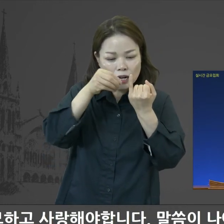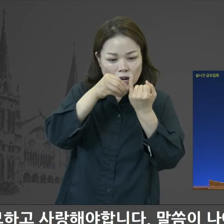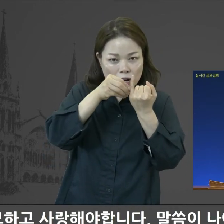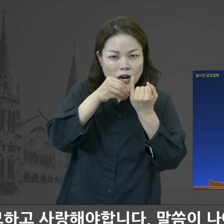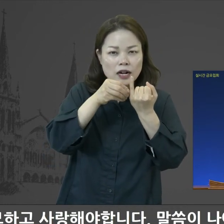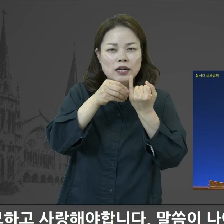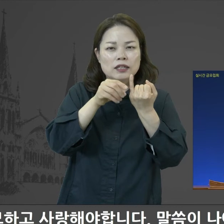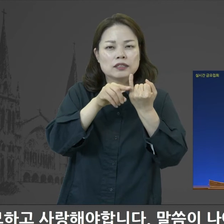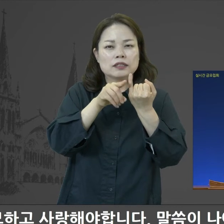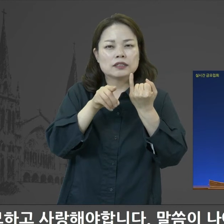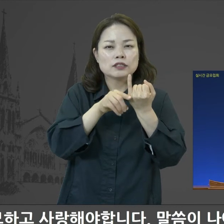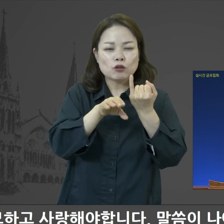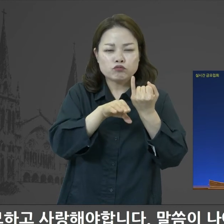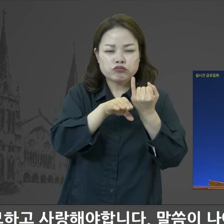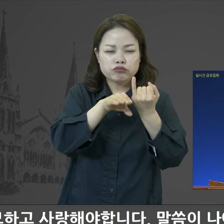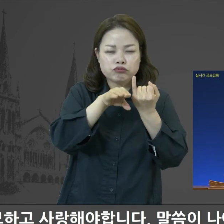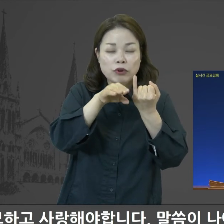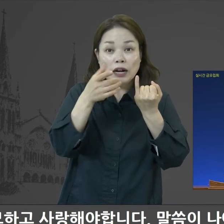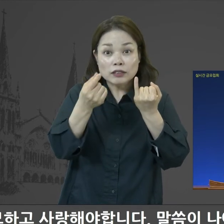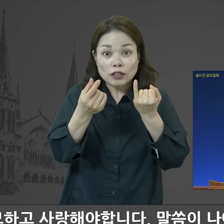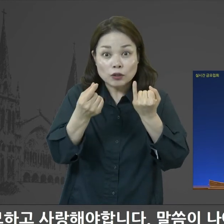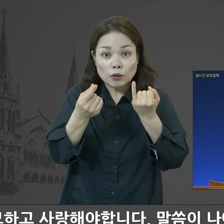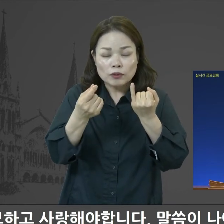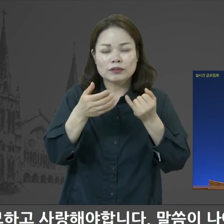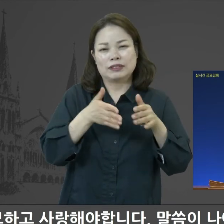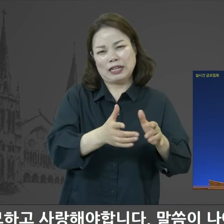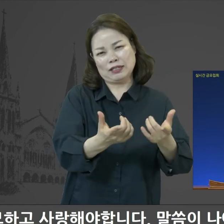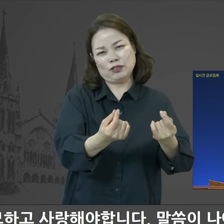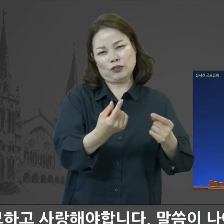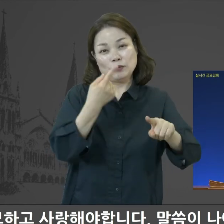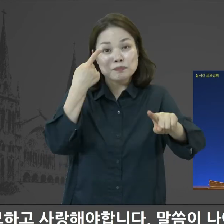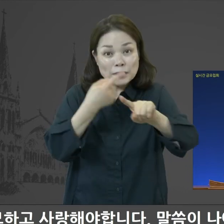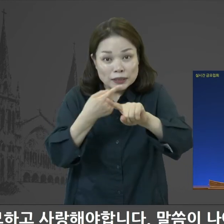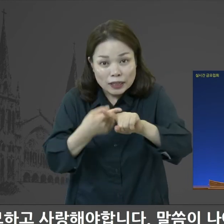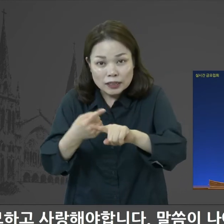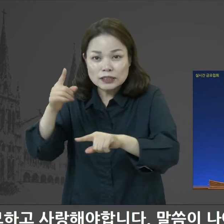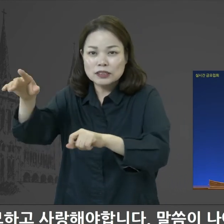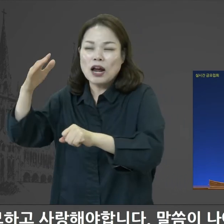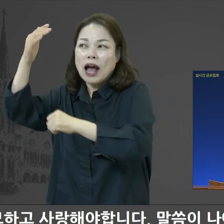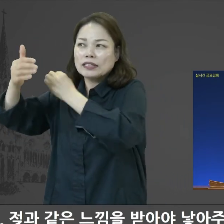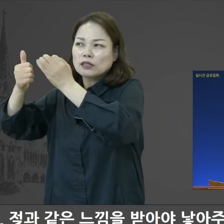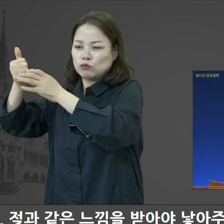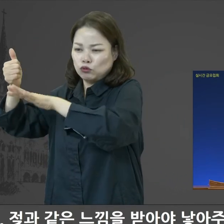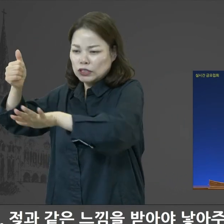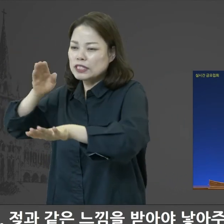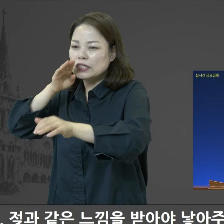낳은 겁니다. 하나님이 낳아주신 거예요. 진리의 말씀으로 낳아주신 겁니다.